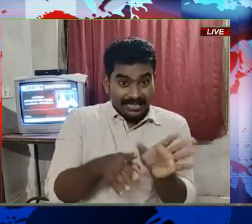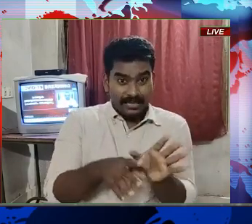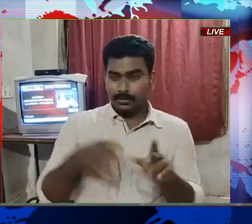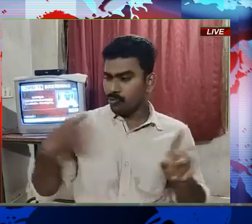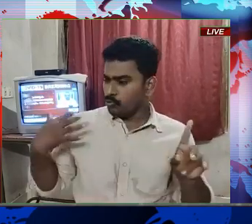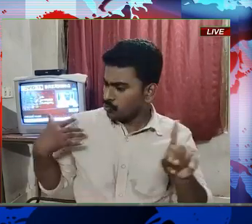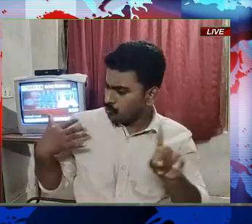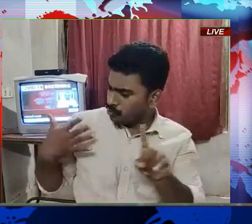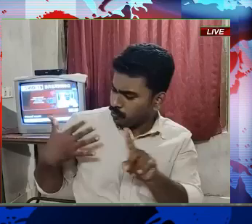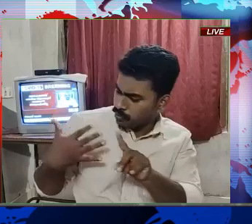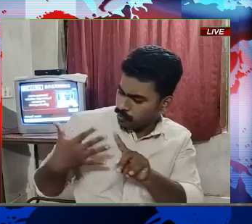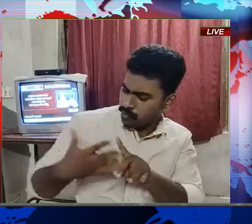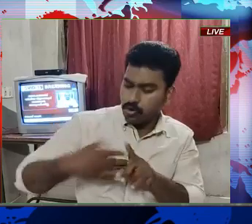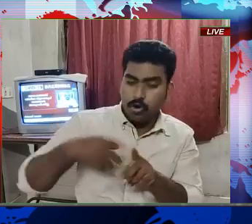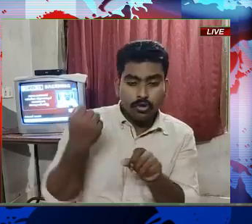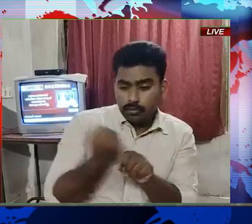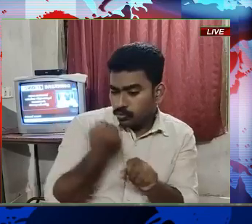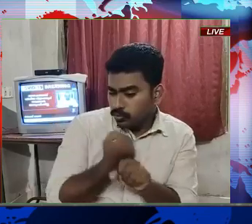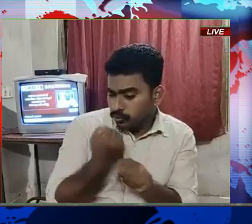1 കോടി രൂപയും